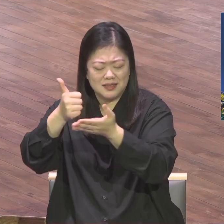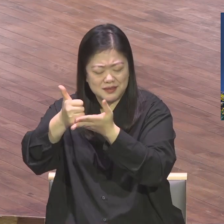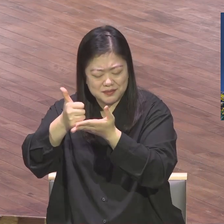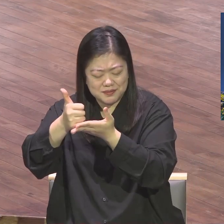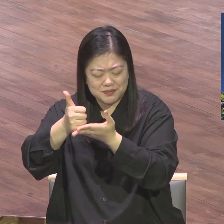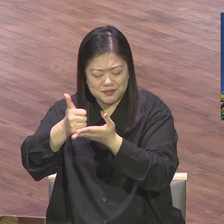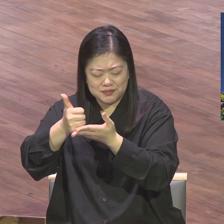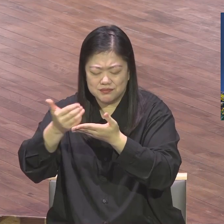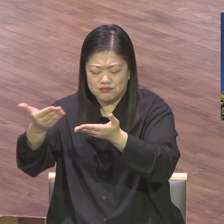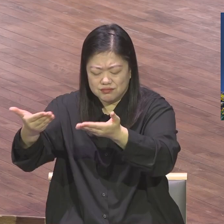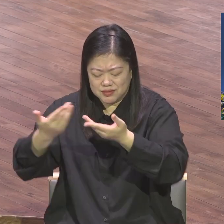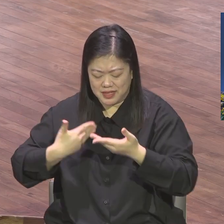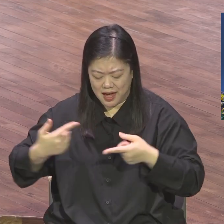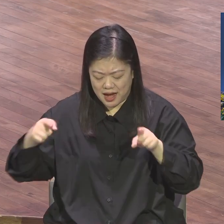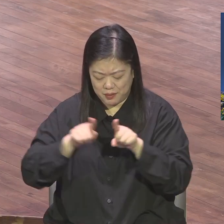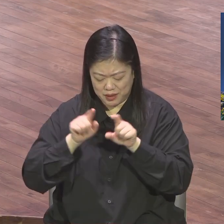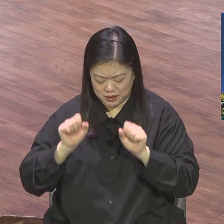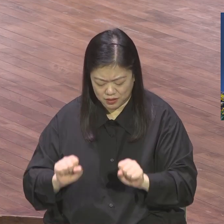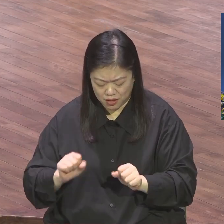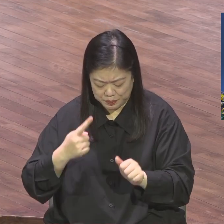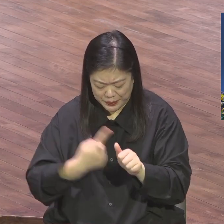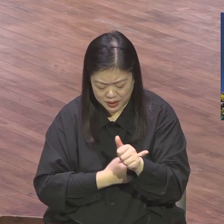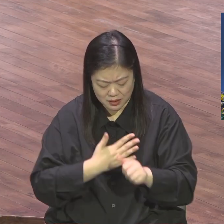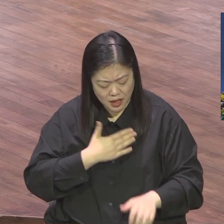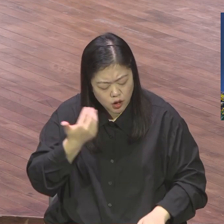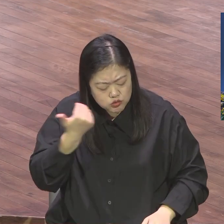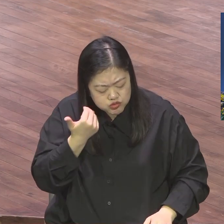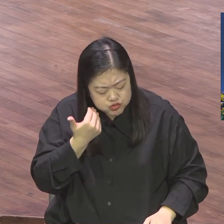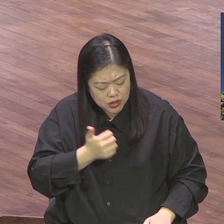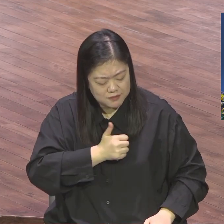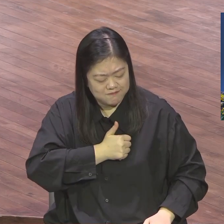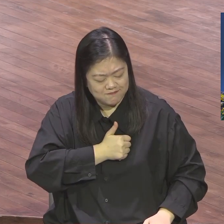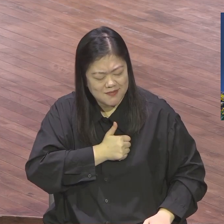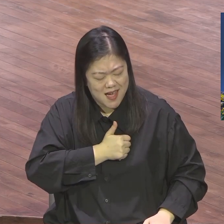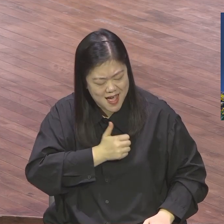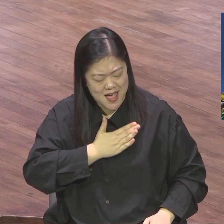영적 가치관, 이걸 알고 나의 정체성을 알고